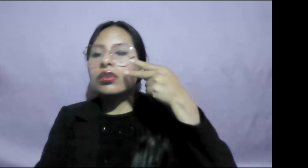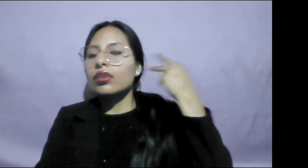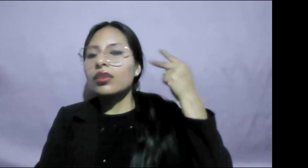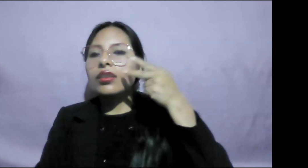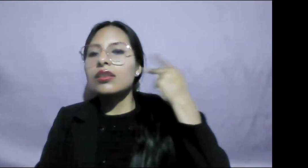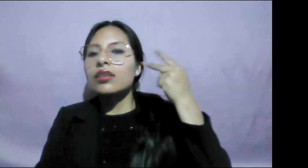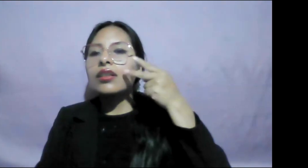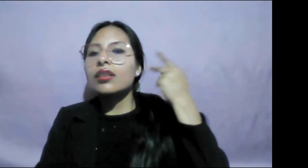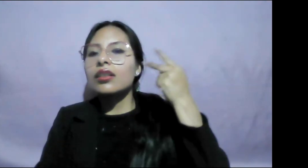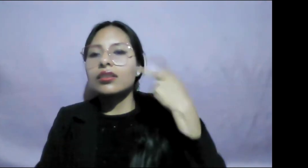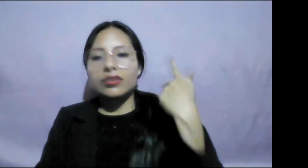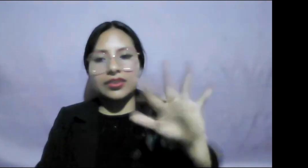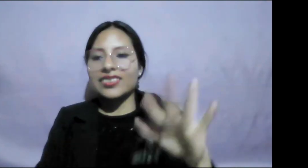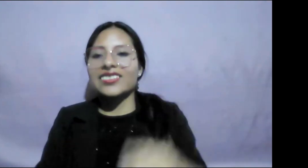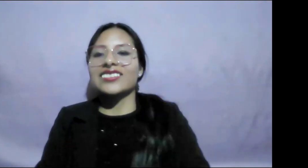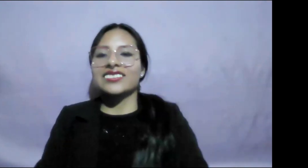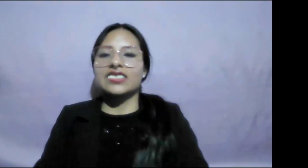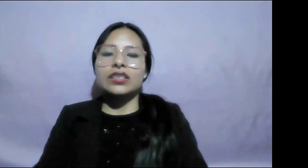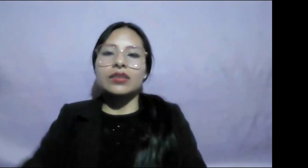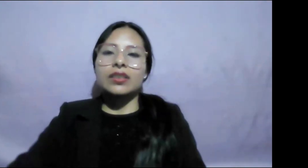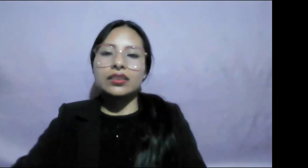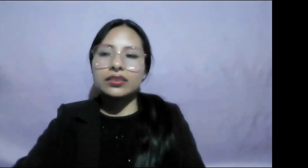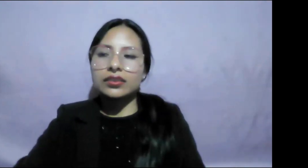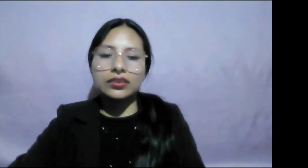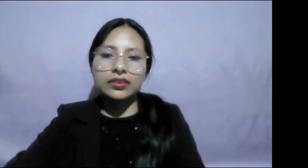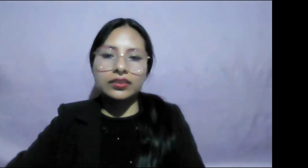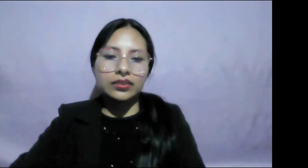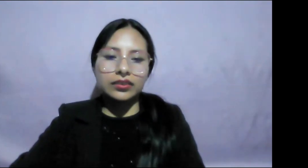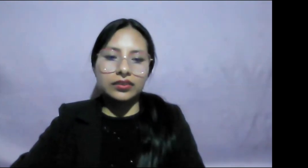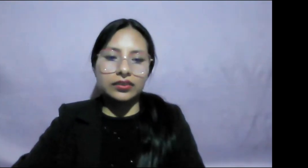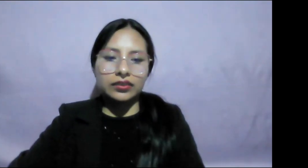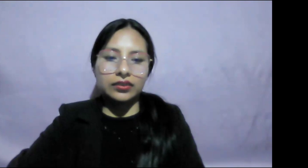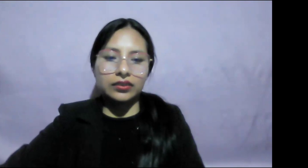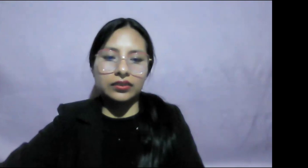está Ajá iquitos sí ya está